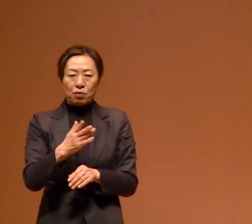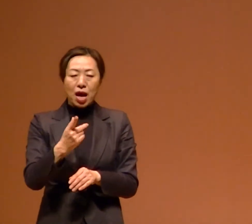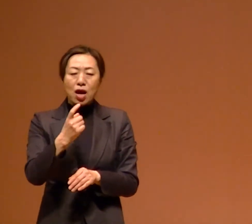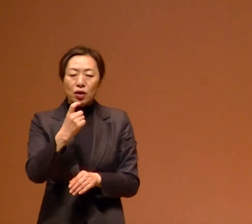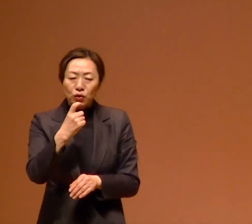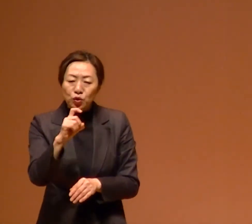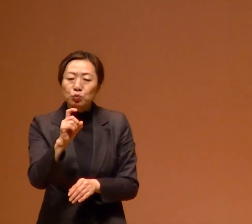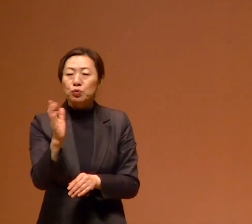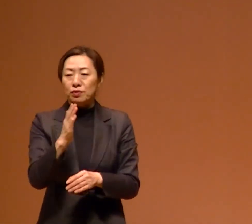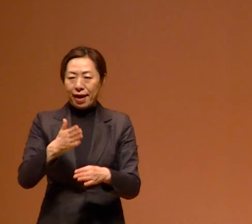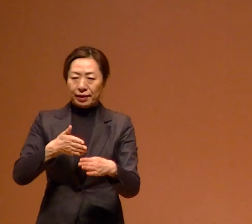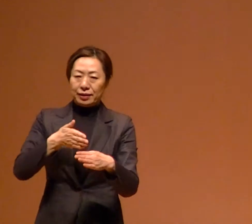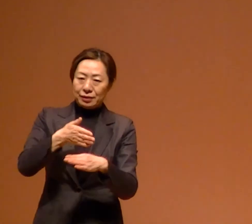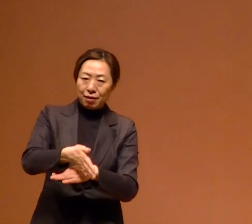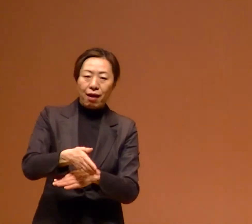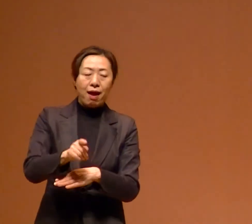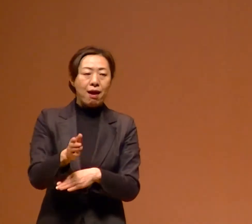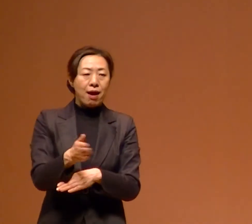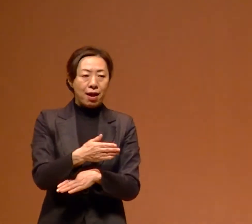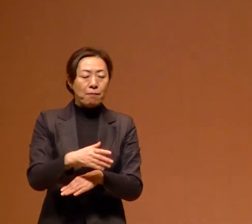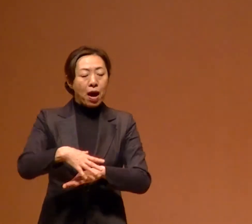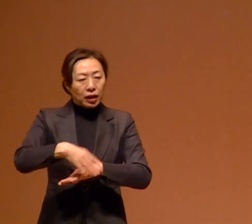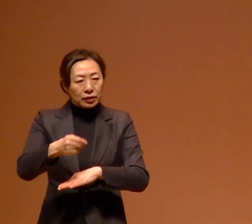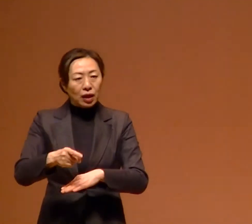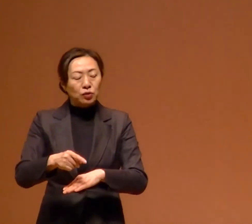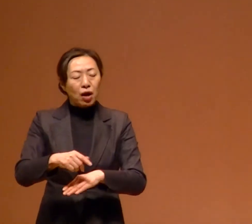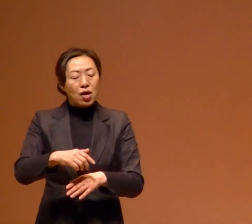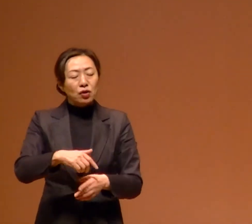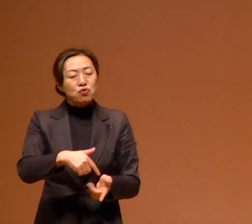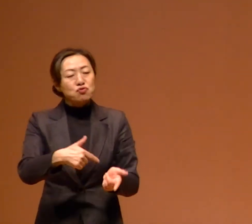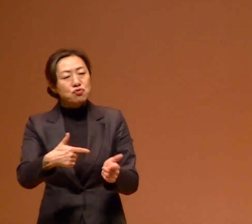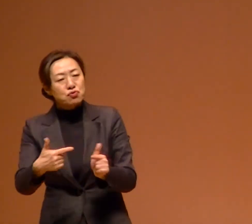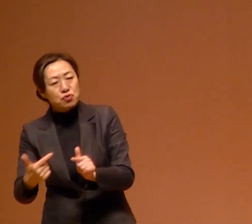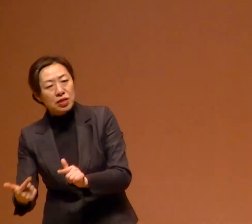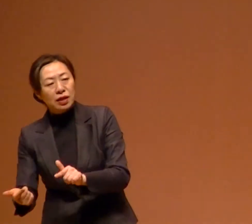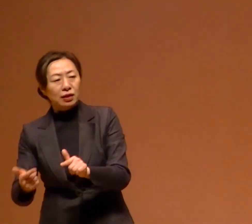分ぐらいしてかな、最初はゆっくりなんですよ、じわじわと